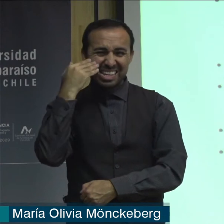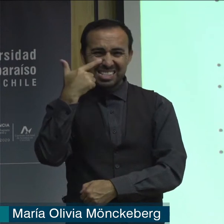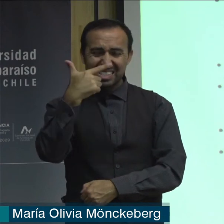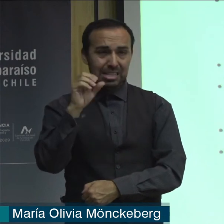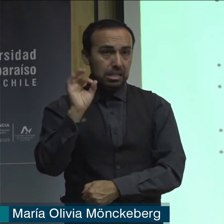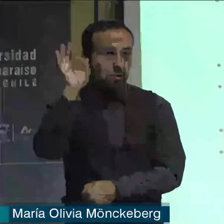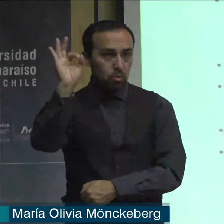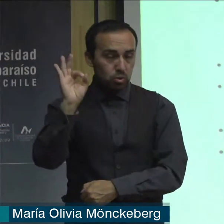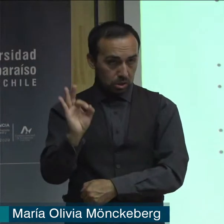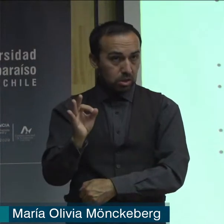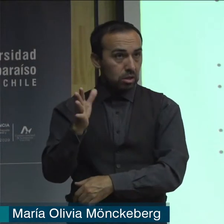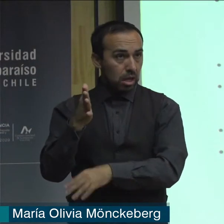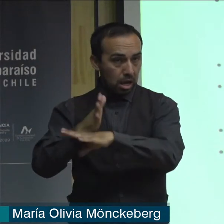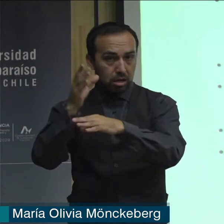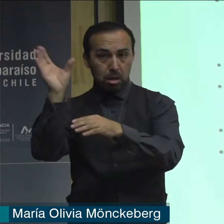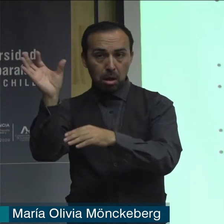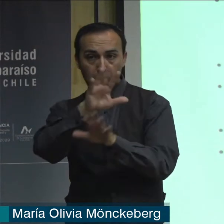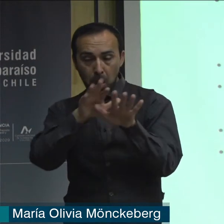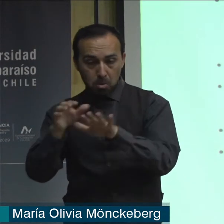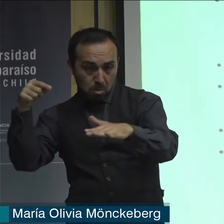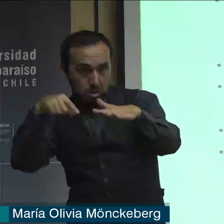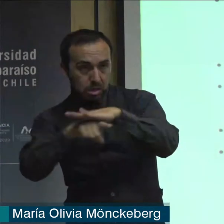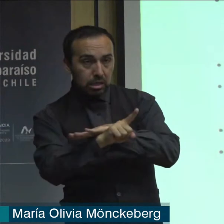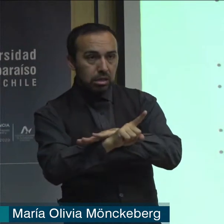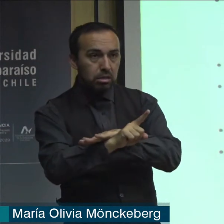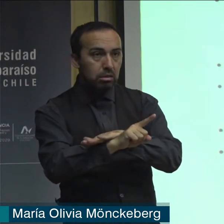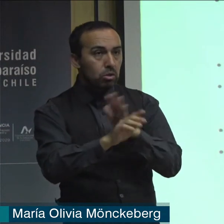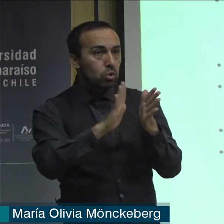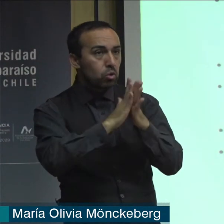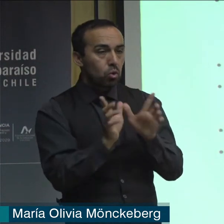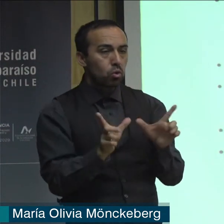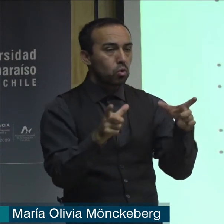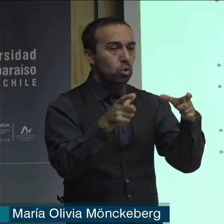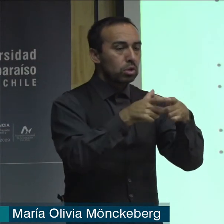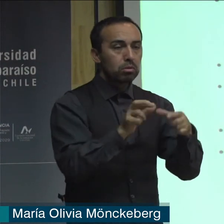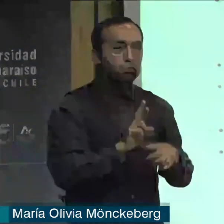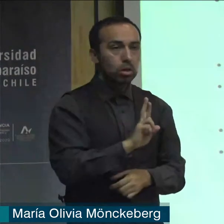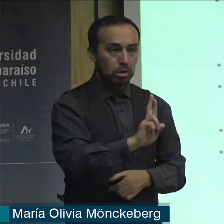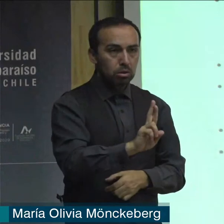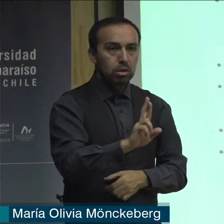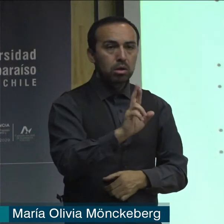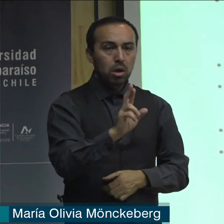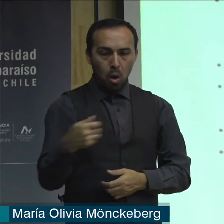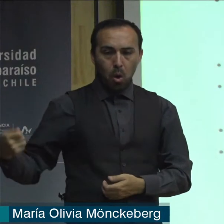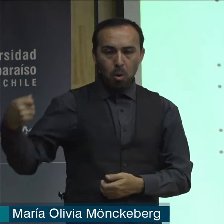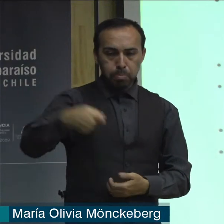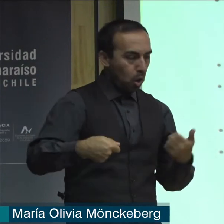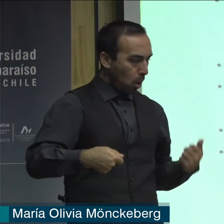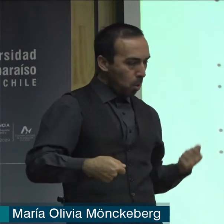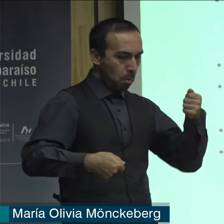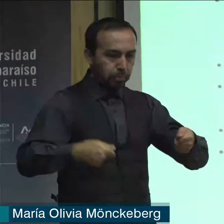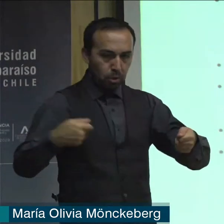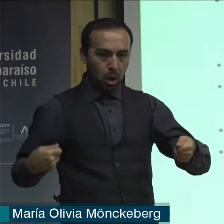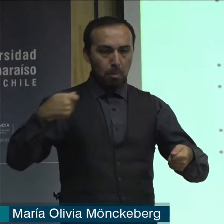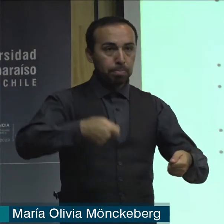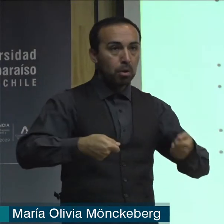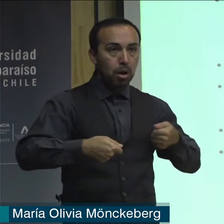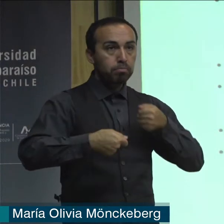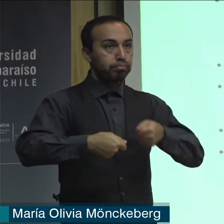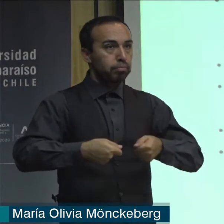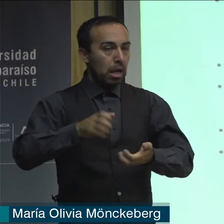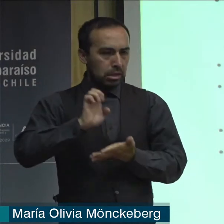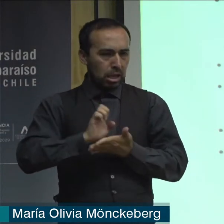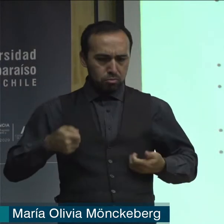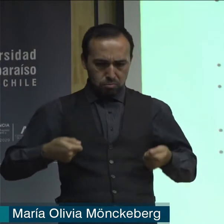formaban parte del consejo rectores y todas las cosas correctores sí recibían financiamiento Estatal aporte Estatal